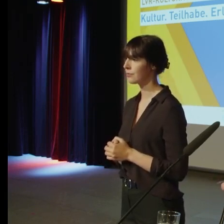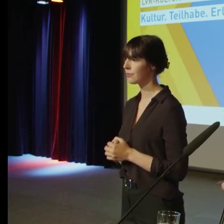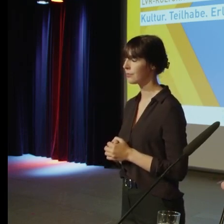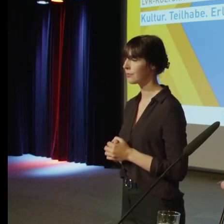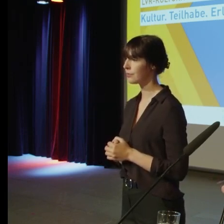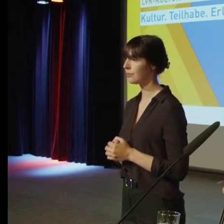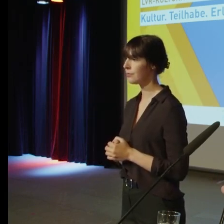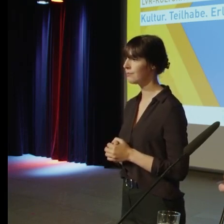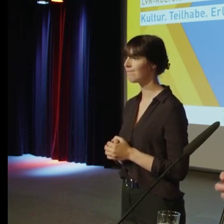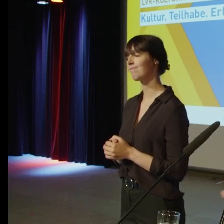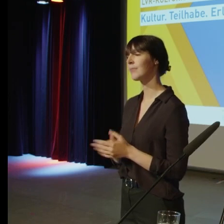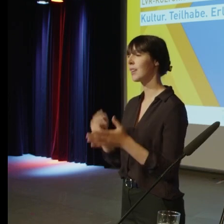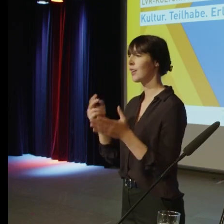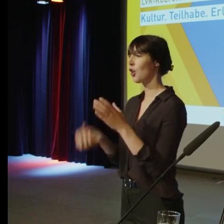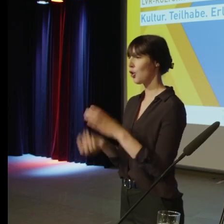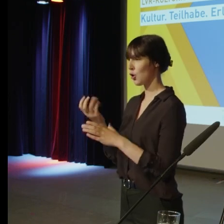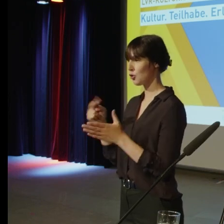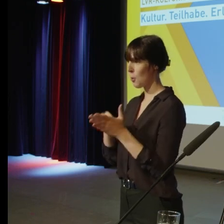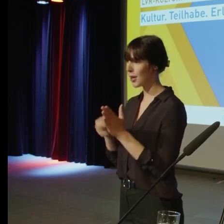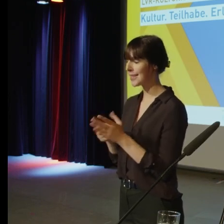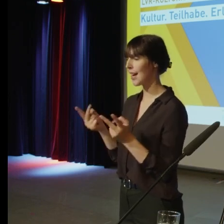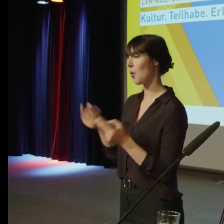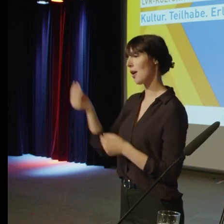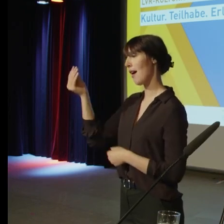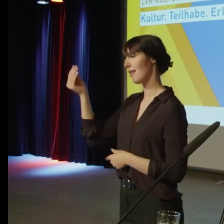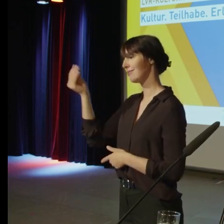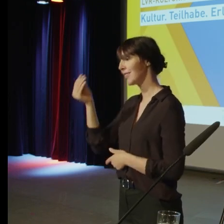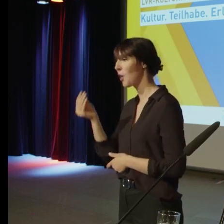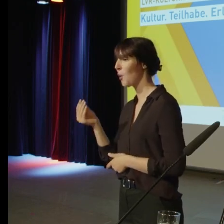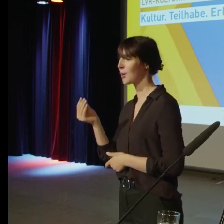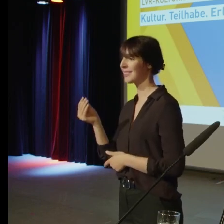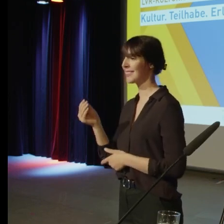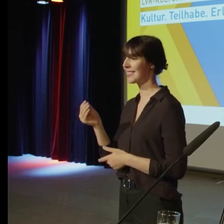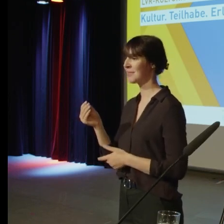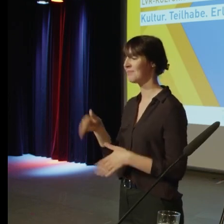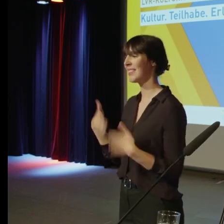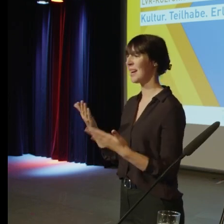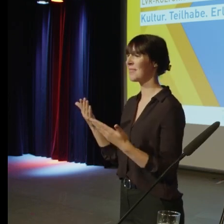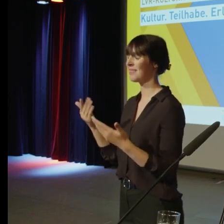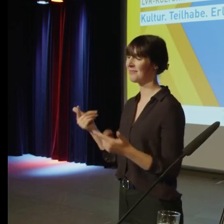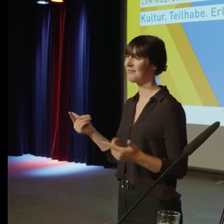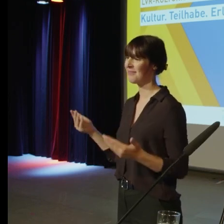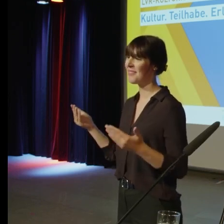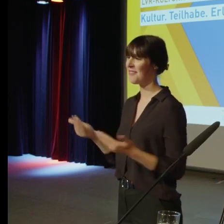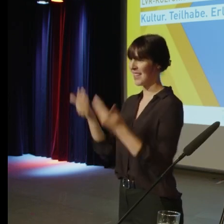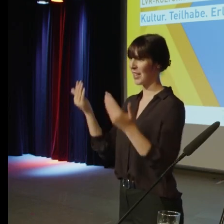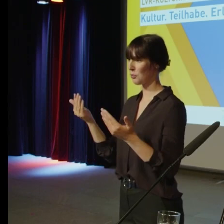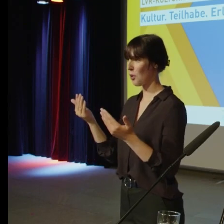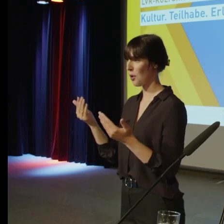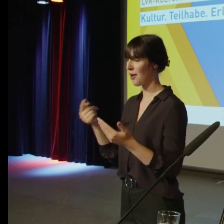mal, in der Kulturpolitik oder in der Kunst würde man vielleicht sagen, der Widerspruch in Anführungsstrichen zwischen Feuilleton und